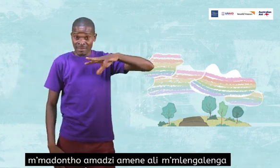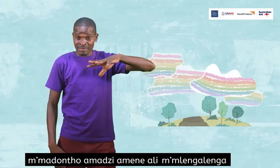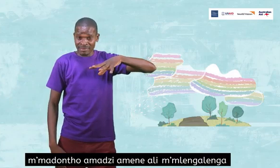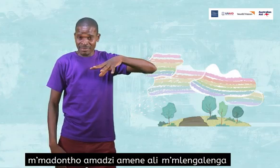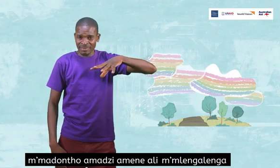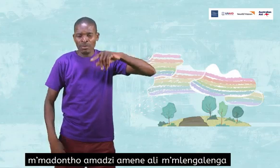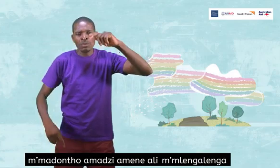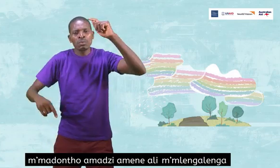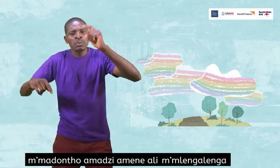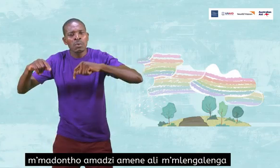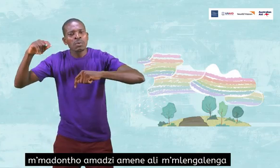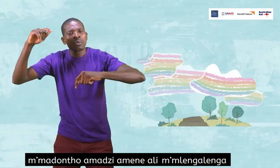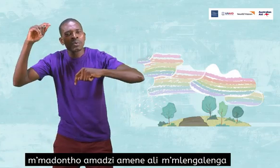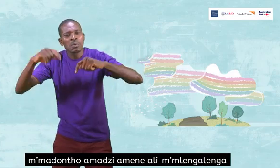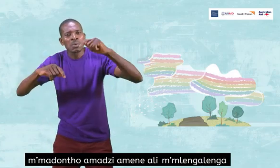ali mumlengalenga.